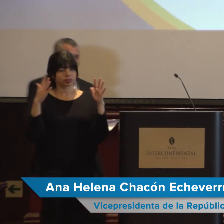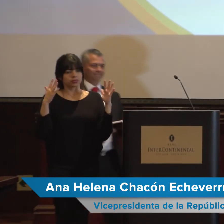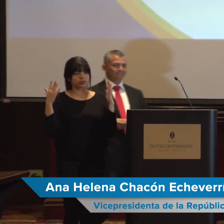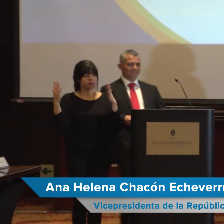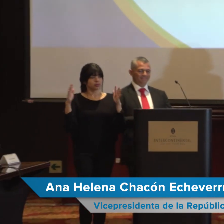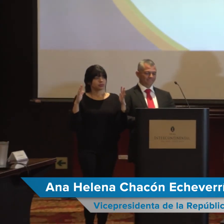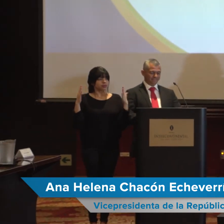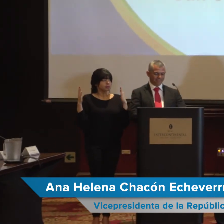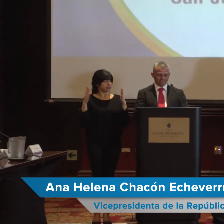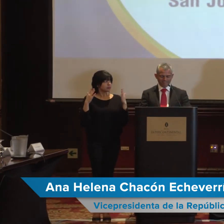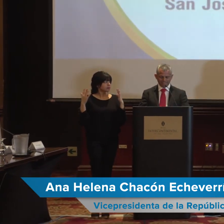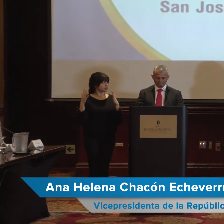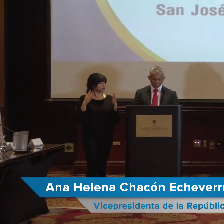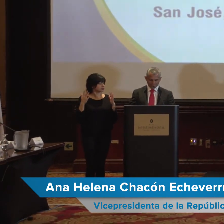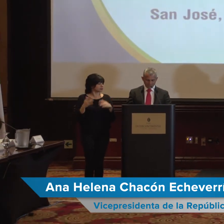gracias